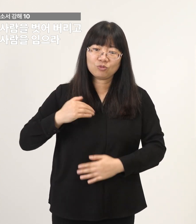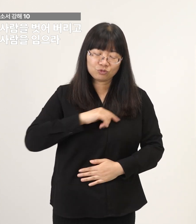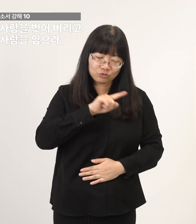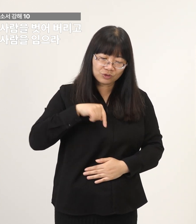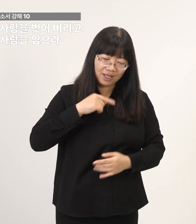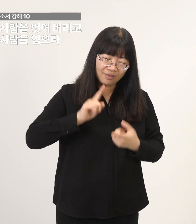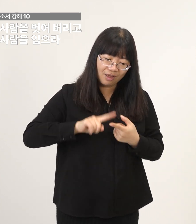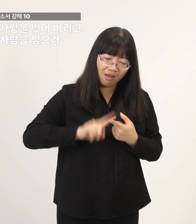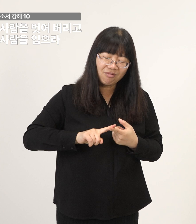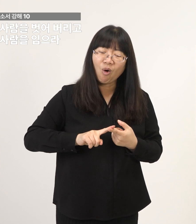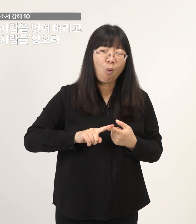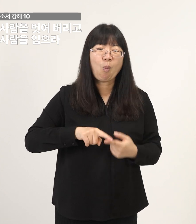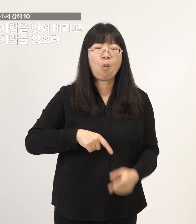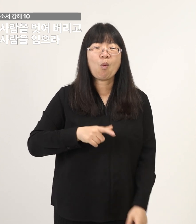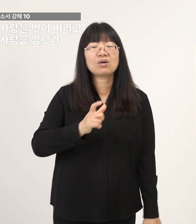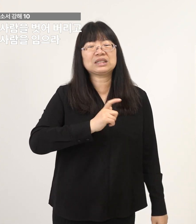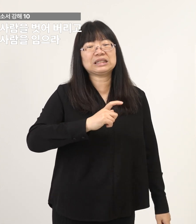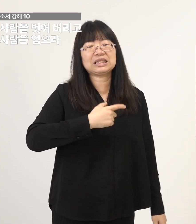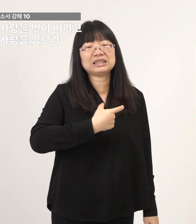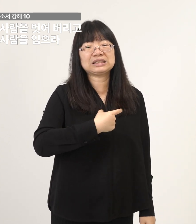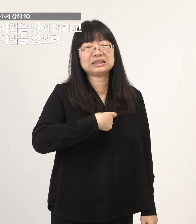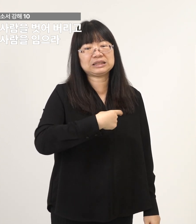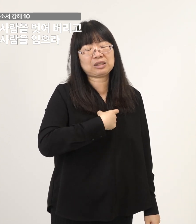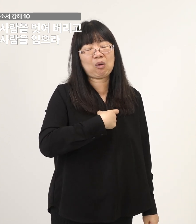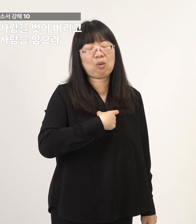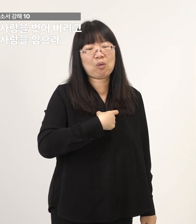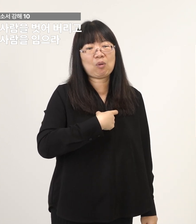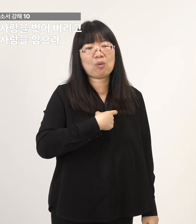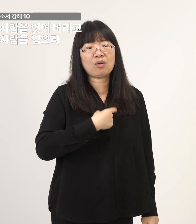대해서 싫어해요. 그게 본질이에요.